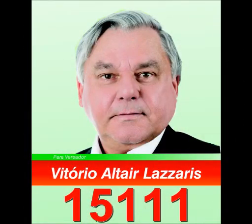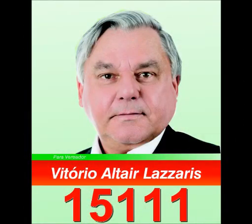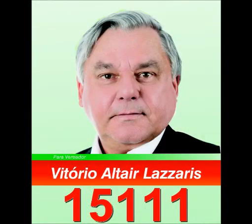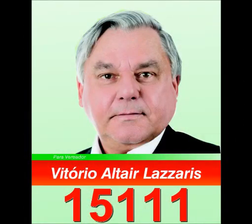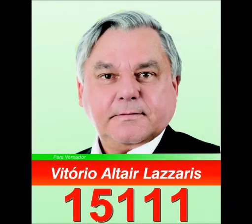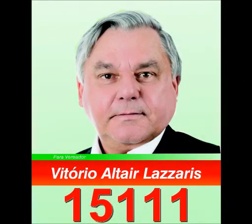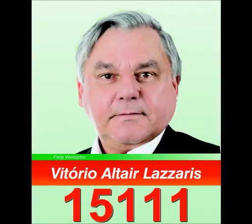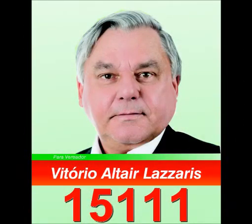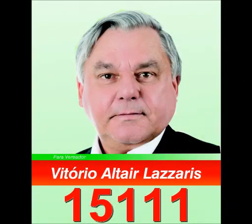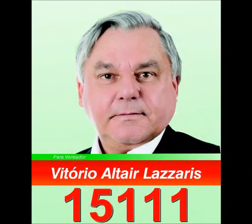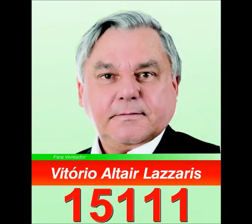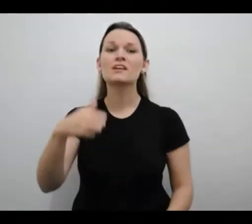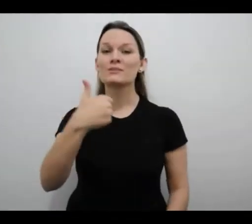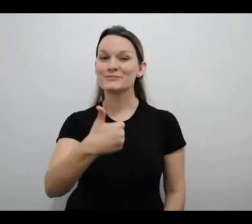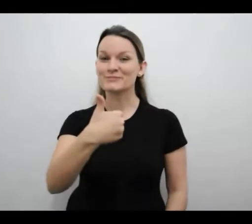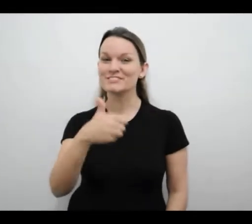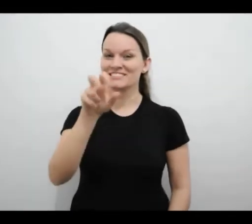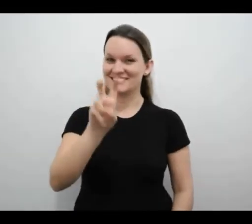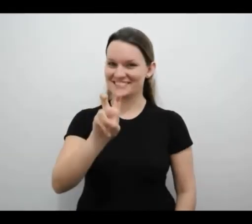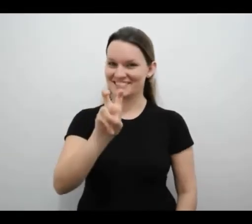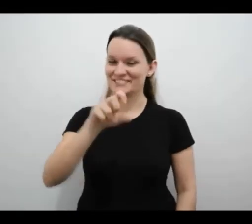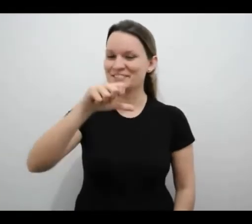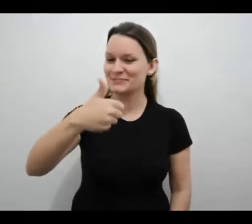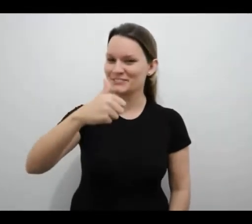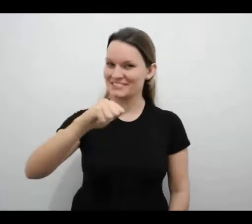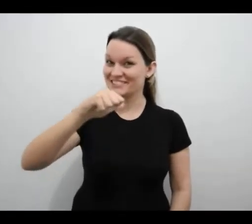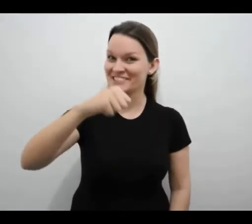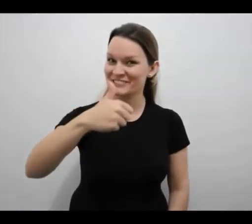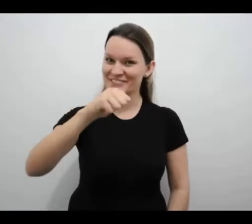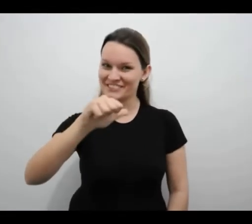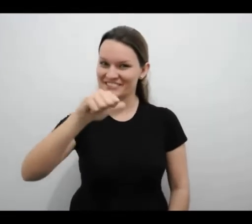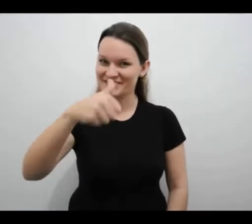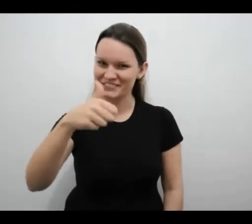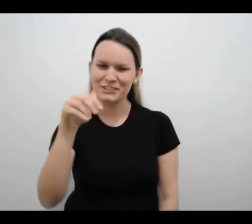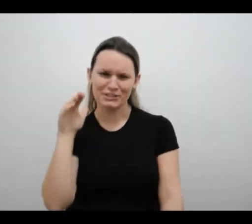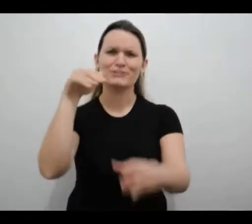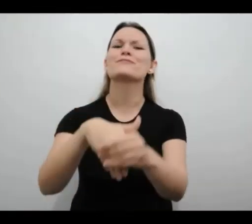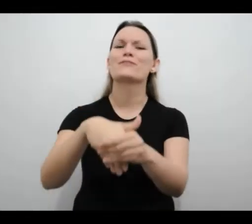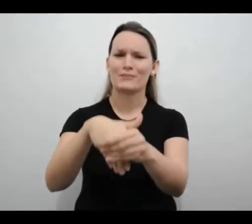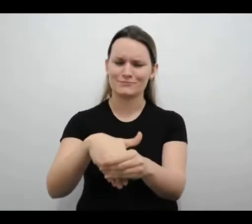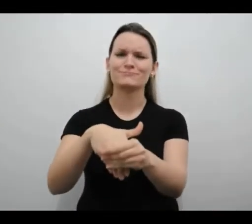trás. Que 111 eu vou votar, que 111 eu vou votar.